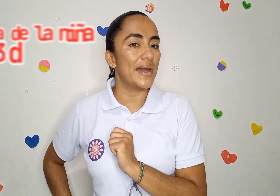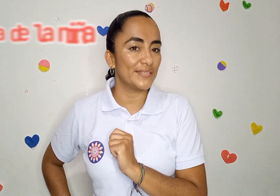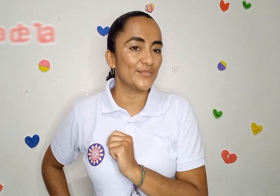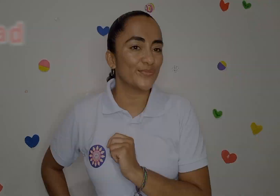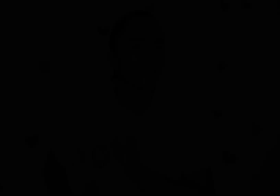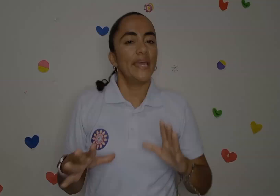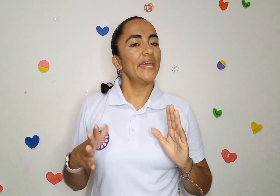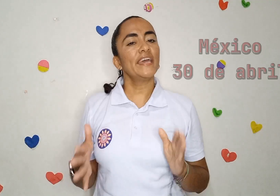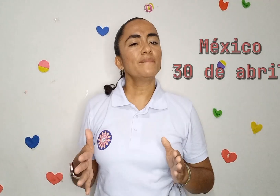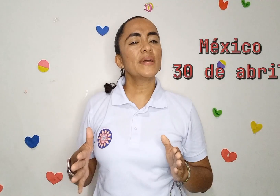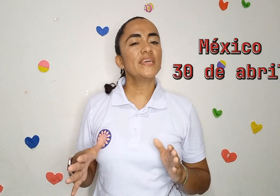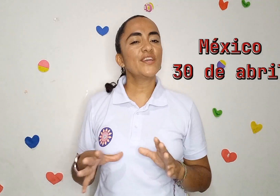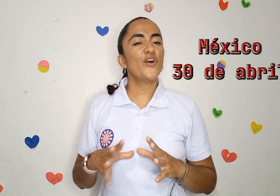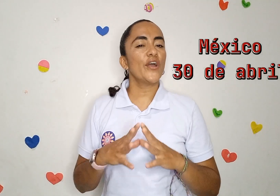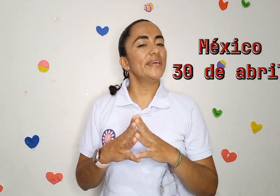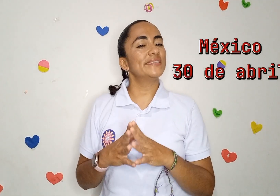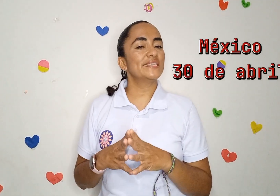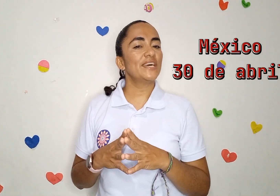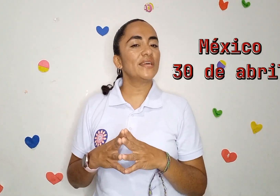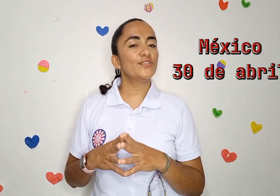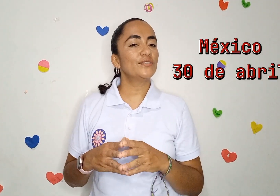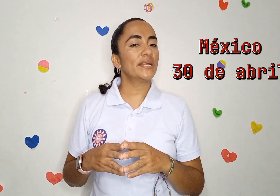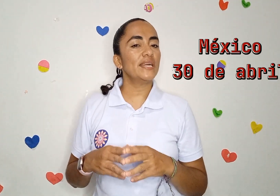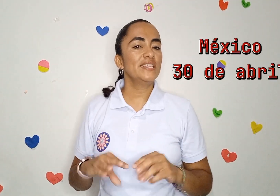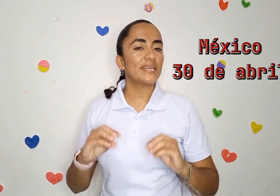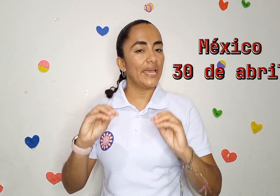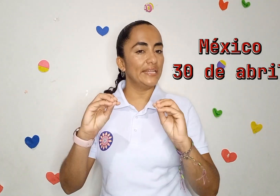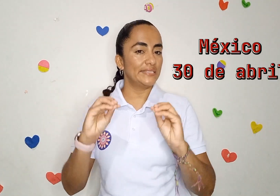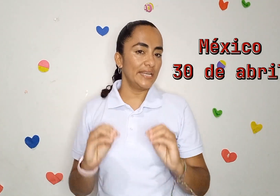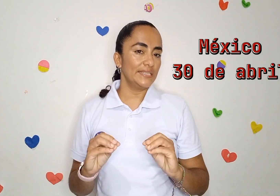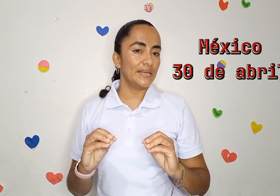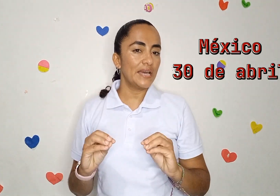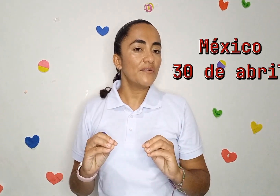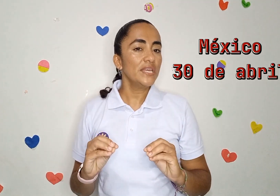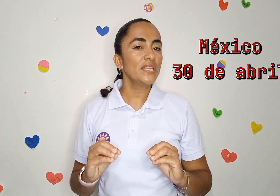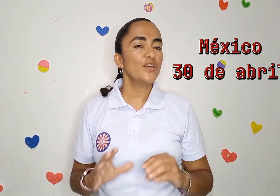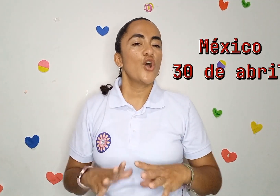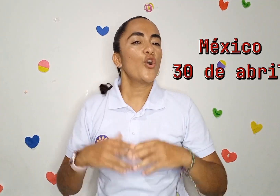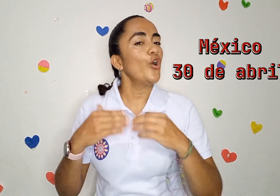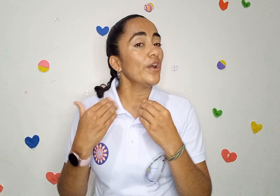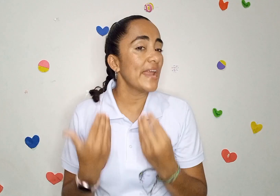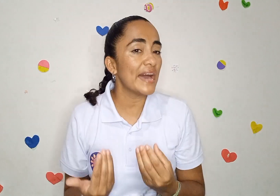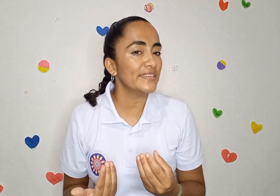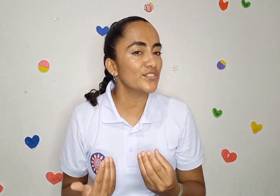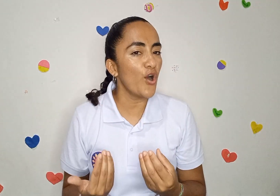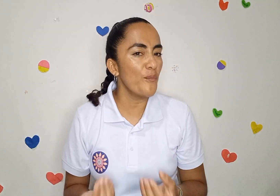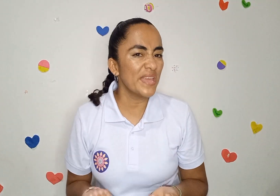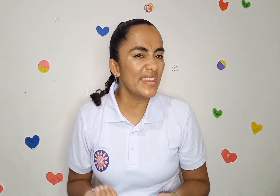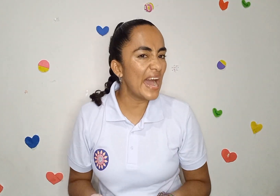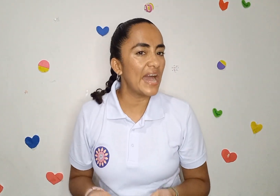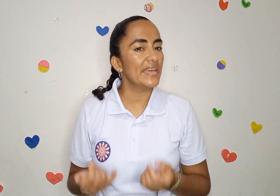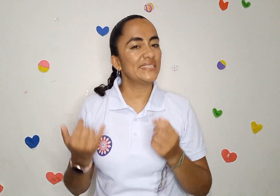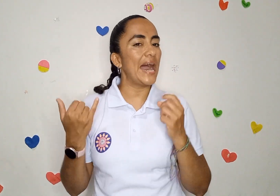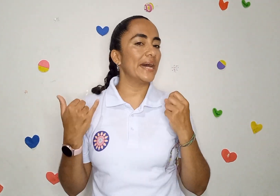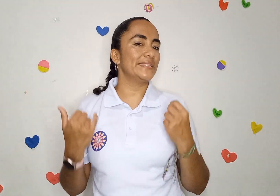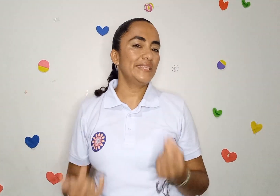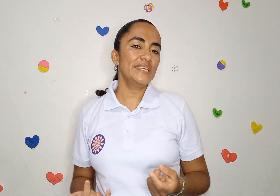marzo. En México, esta celebración se realiza el 30 de abril con grandes homenajes